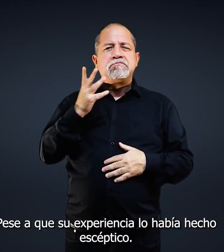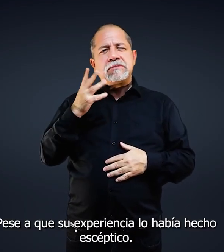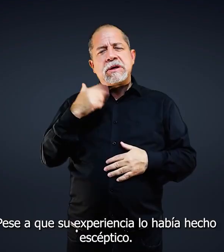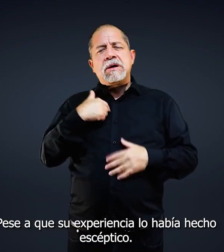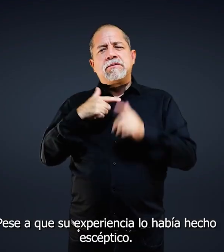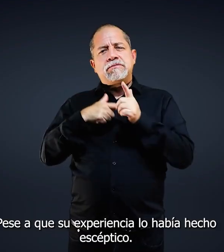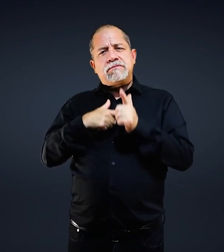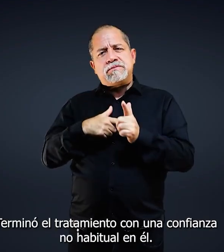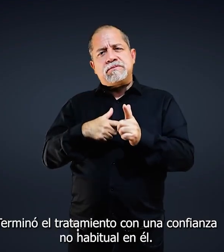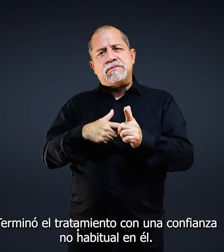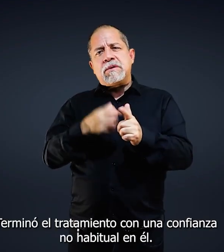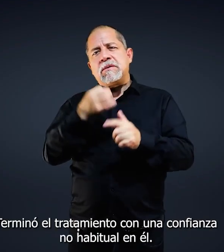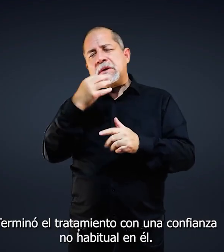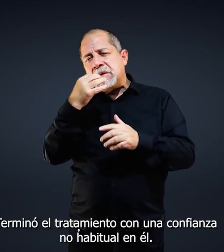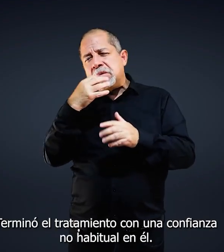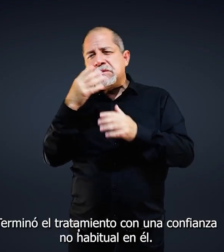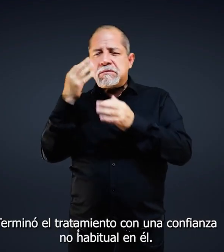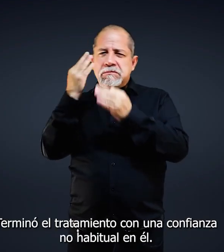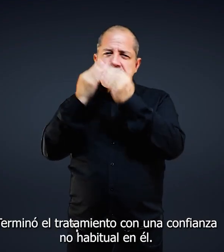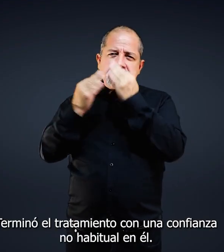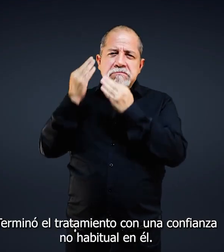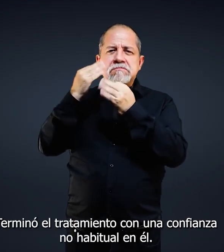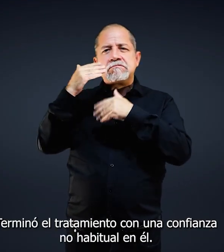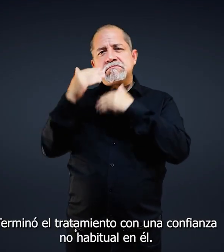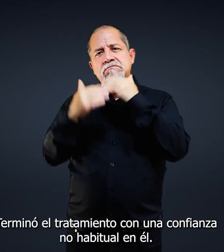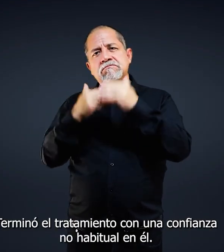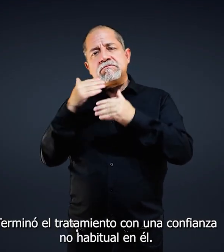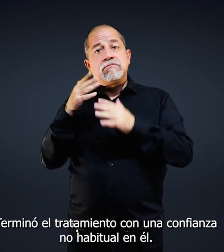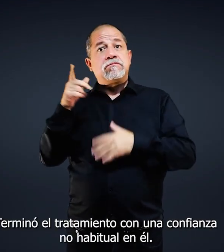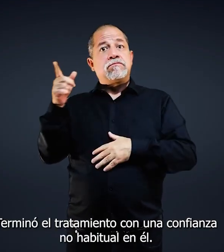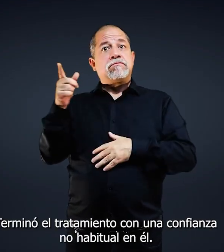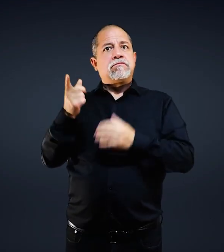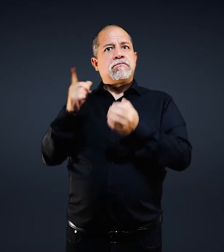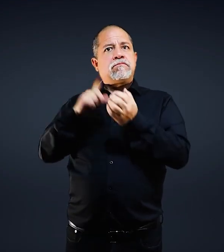escéptico, terminó el tratamiento con una confianza no habitual en él.